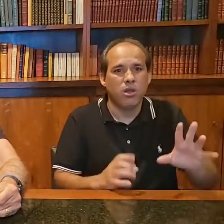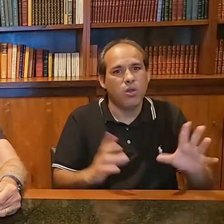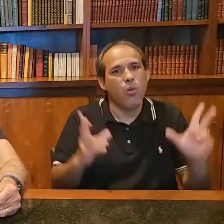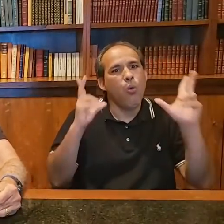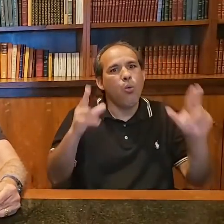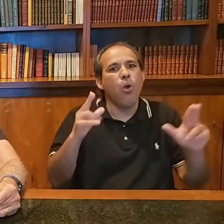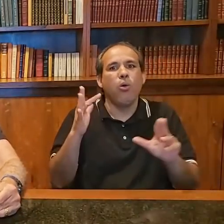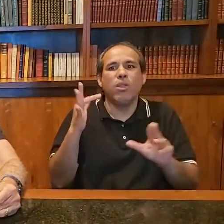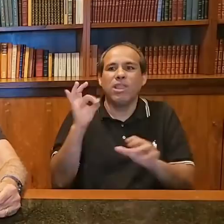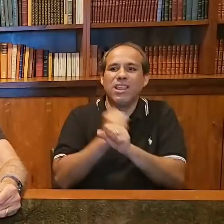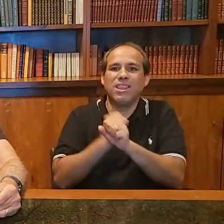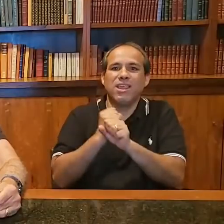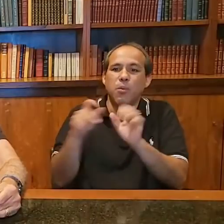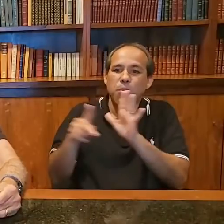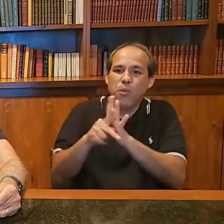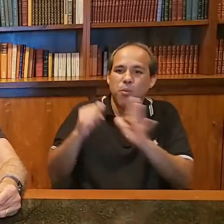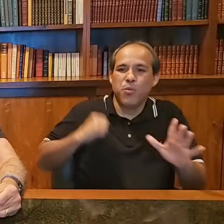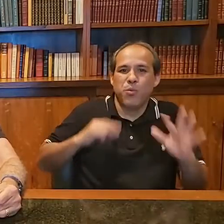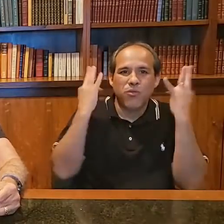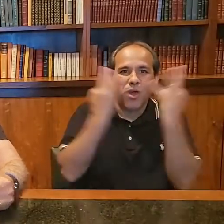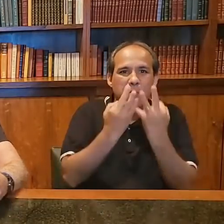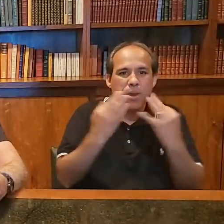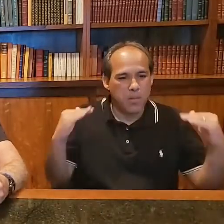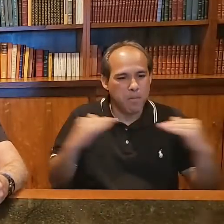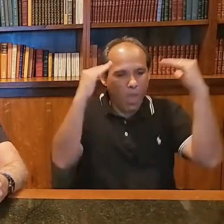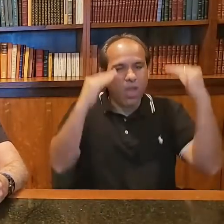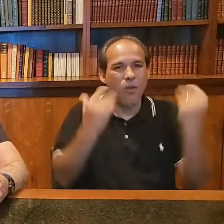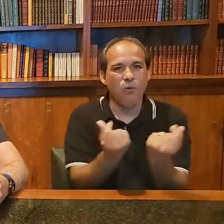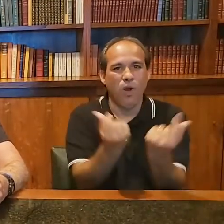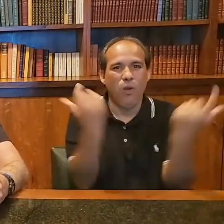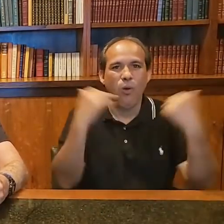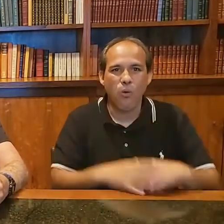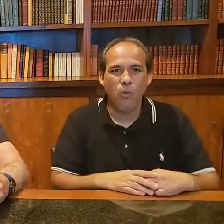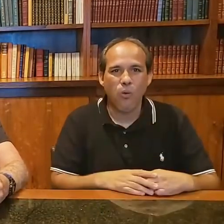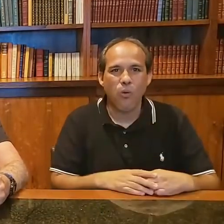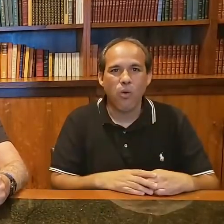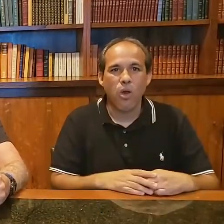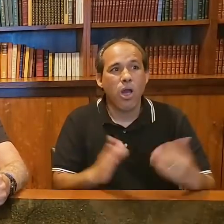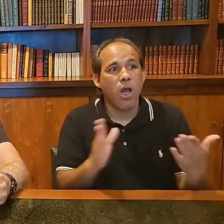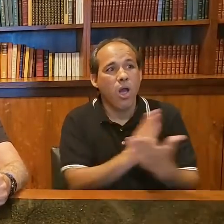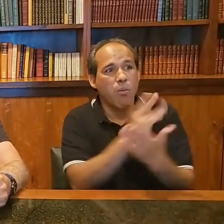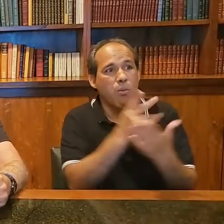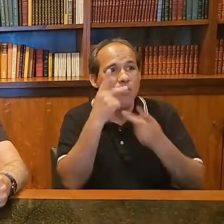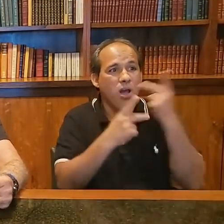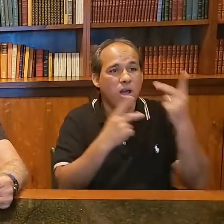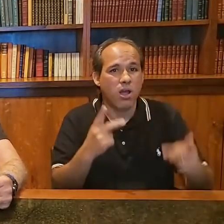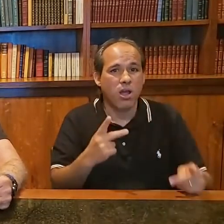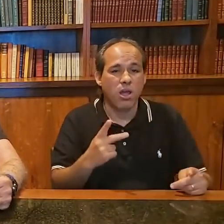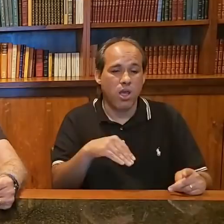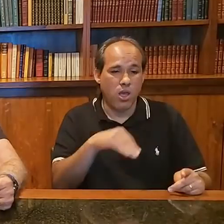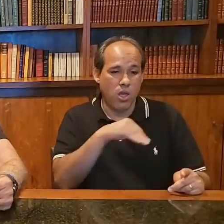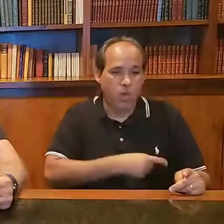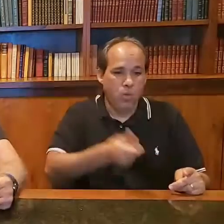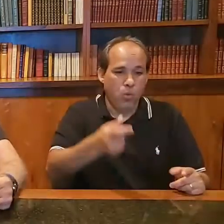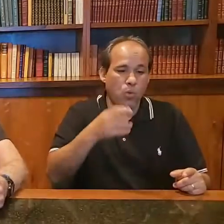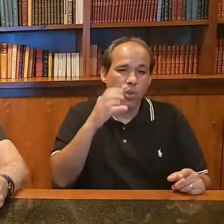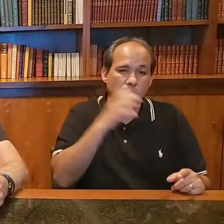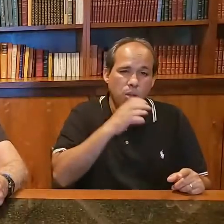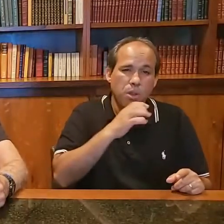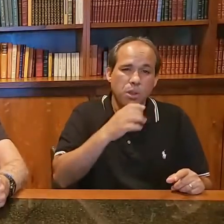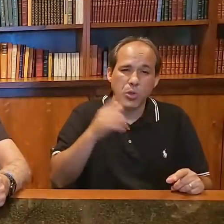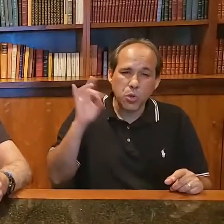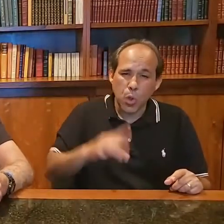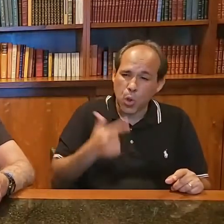Bolsa Família. Tem gente que fala que o auxílio emergencial que está em 250 agora é um absurdo, muito pouco.